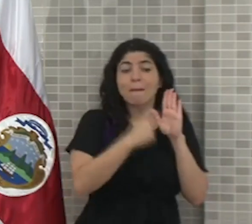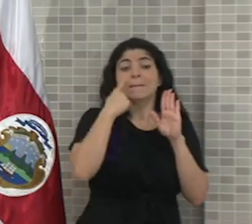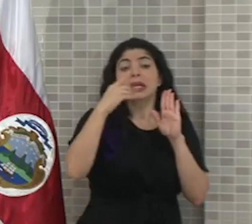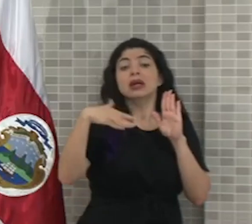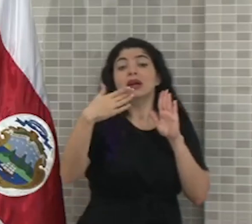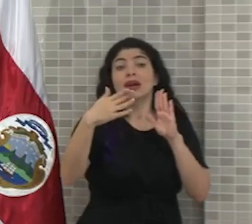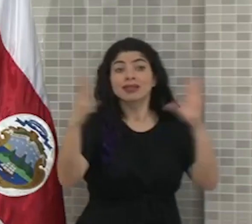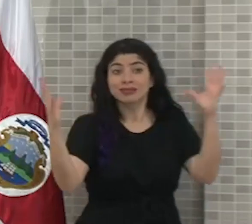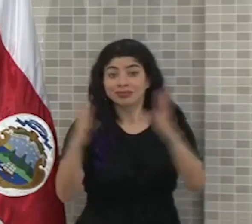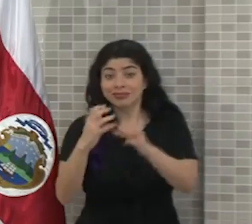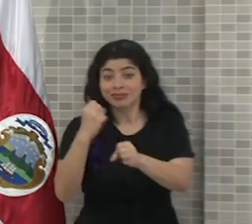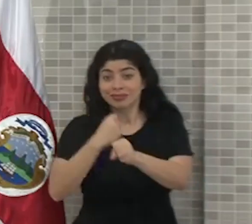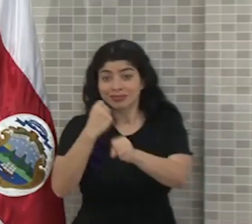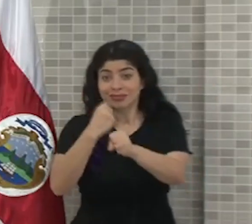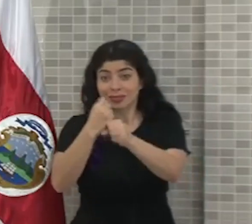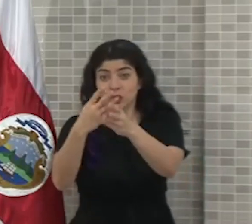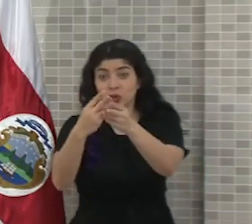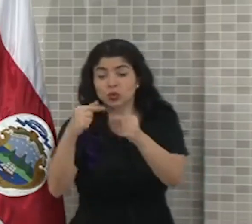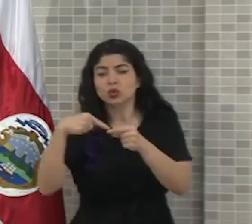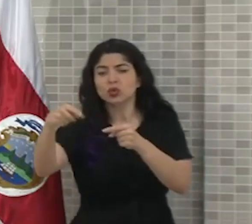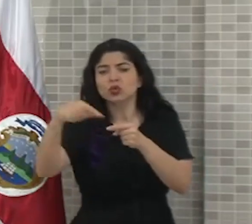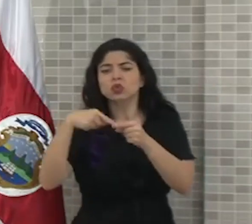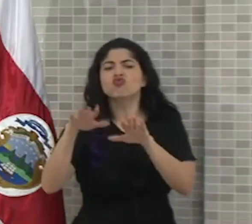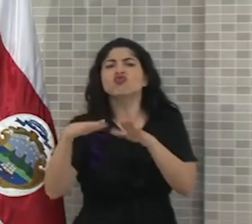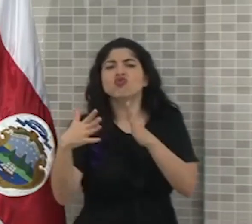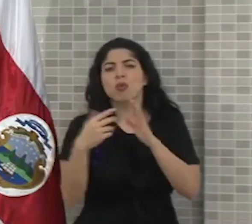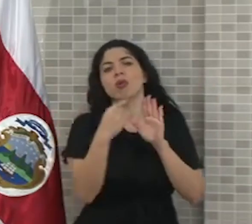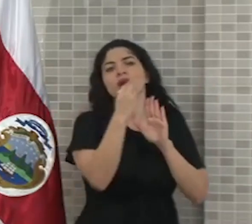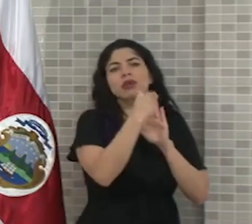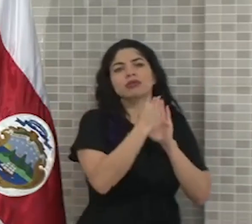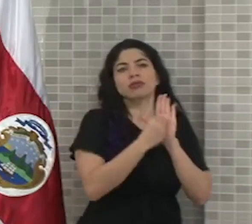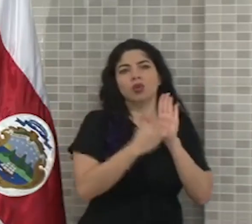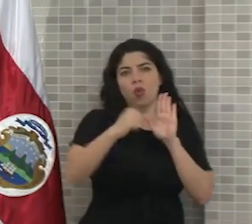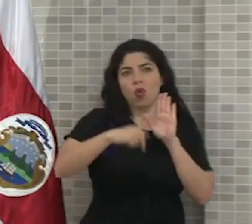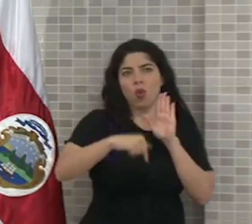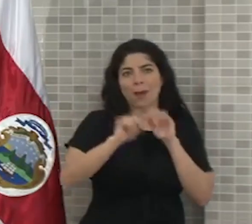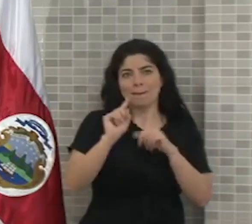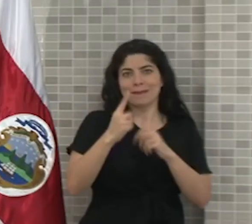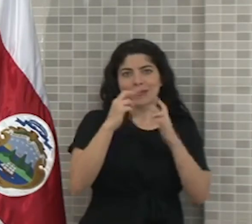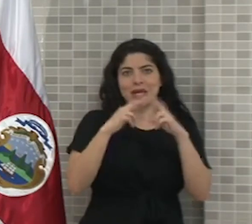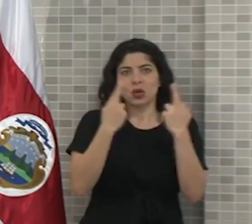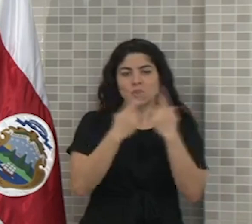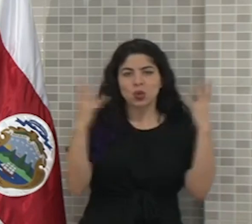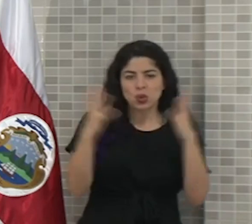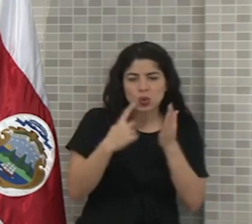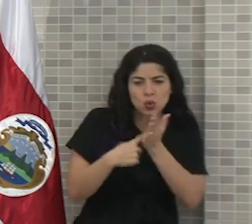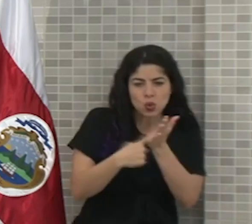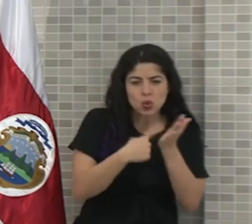trabajo para construir soluciones. En eso consistirá esta primera sesión.